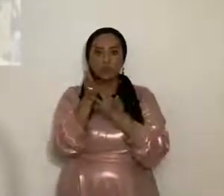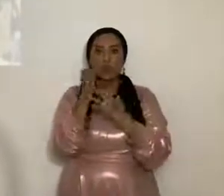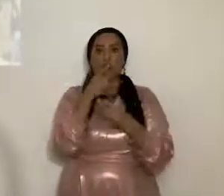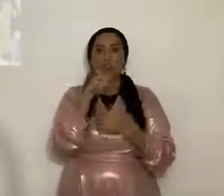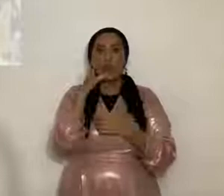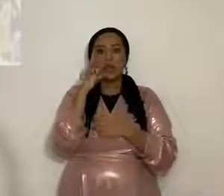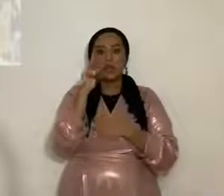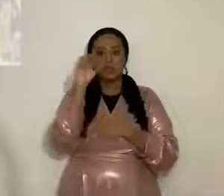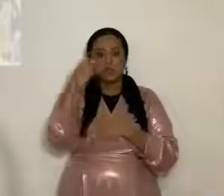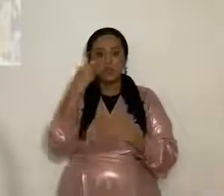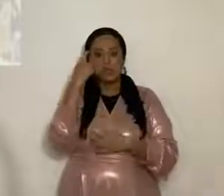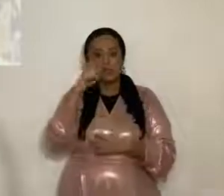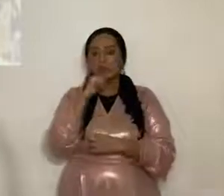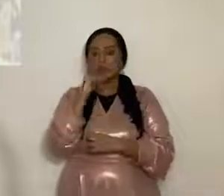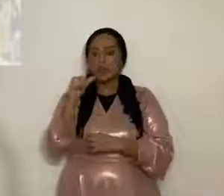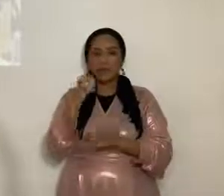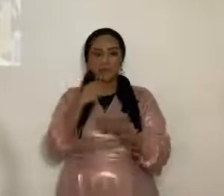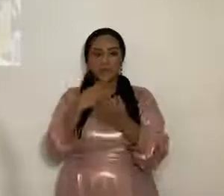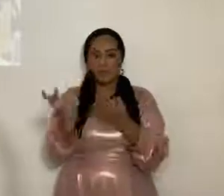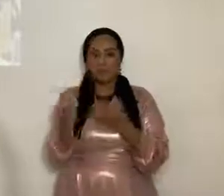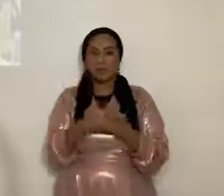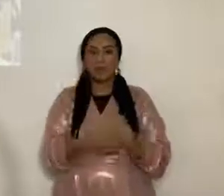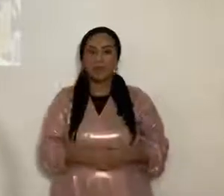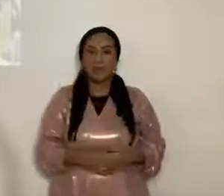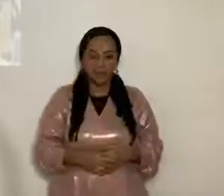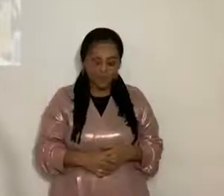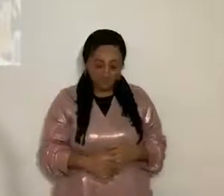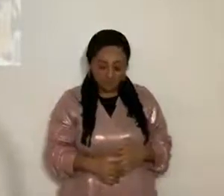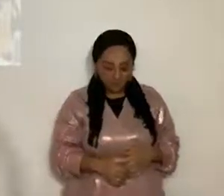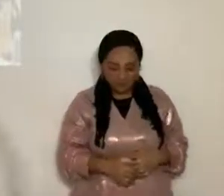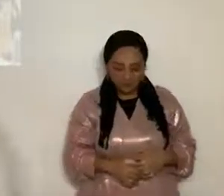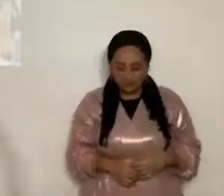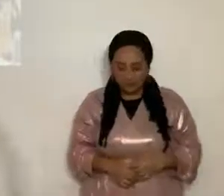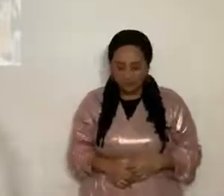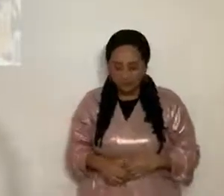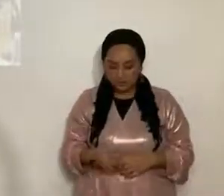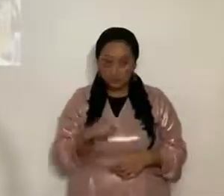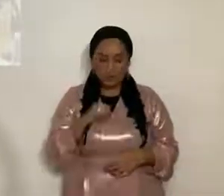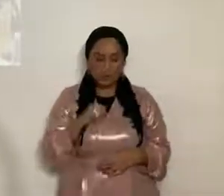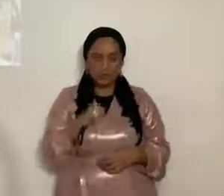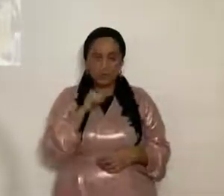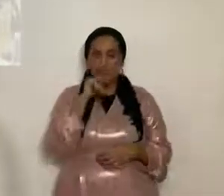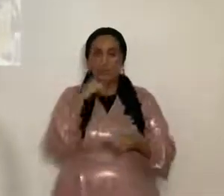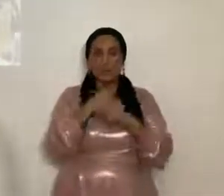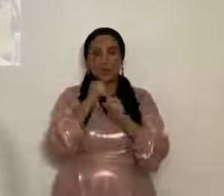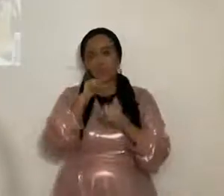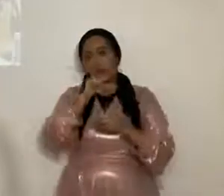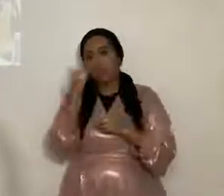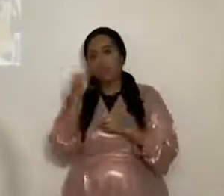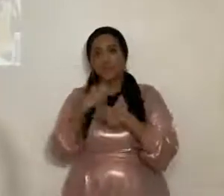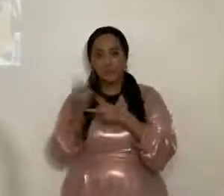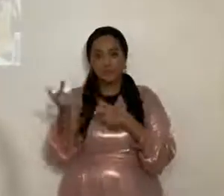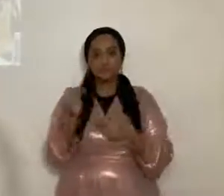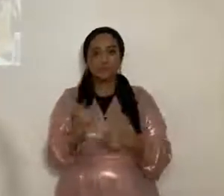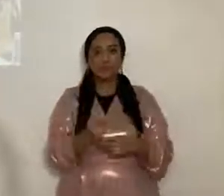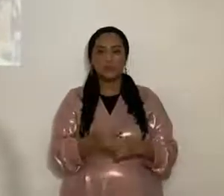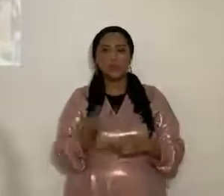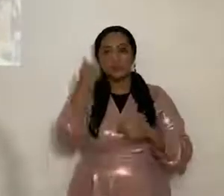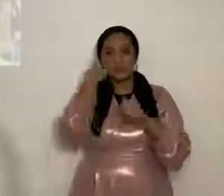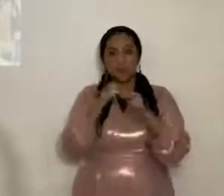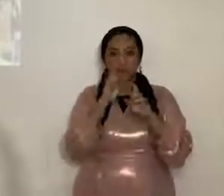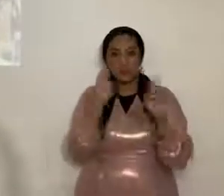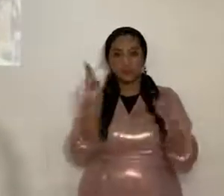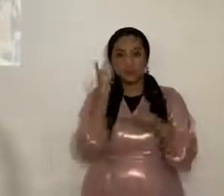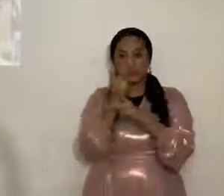Torá, para no tropezar en el camino, ni hacer tropezar a otros. Recuerda, tú ya